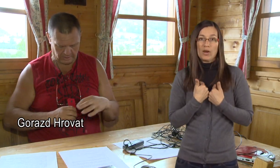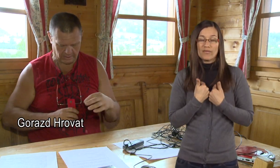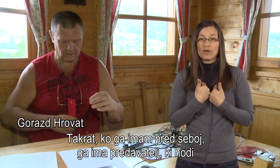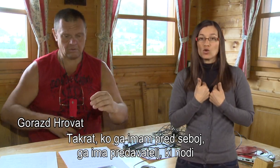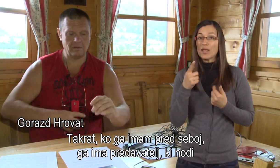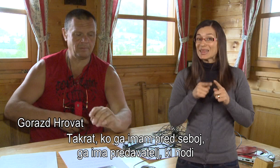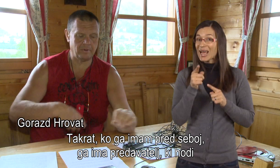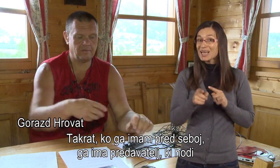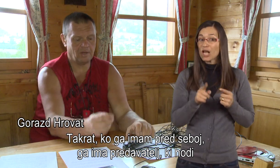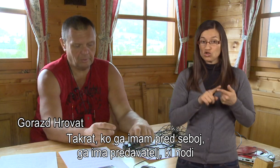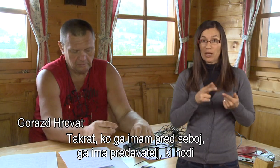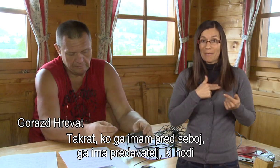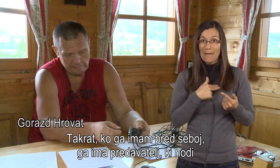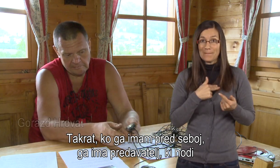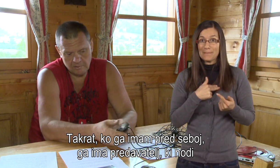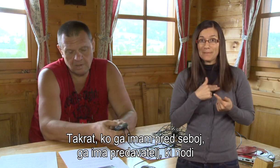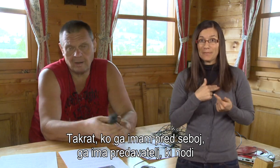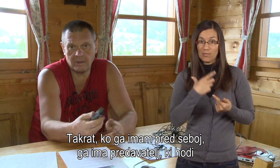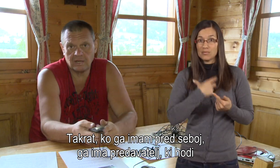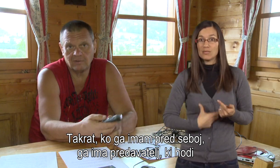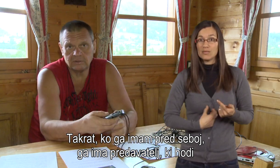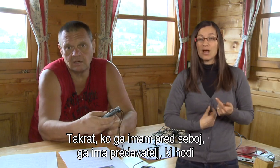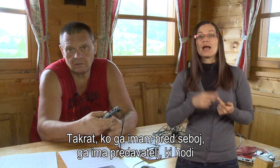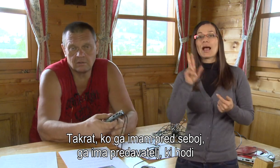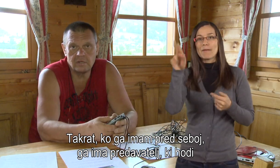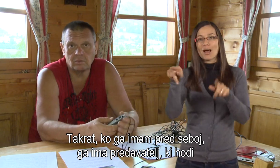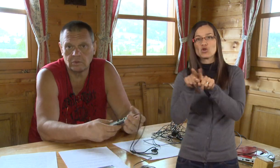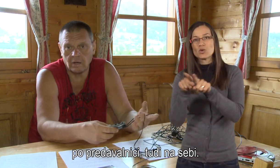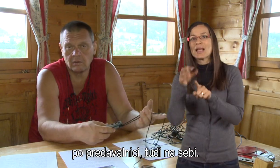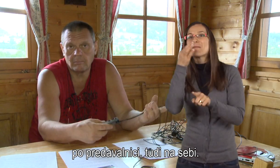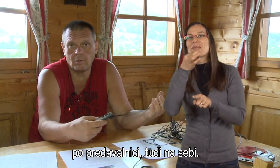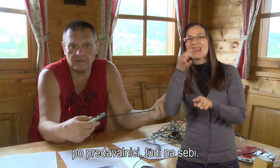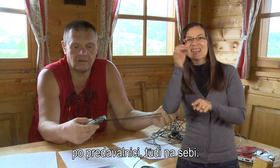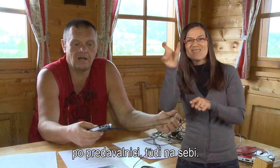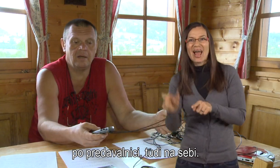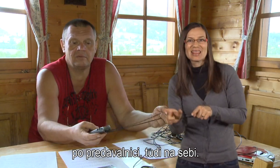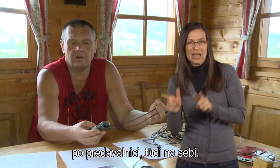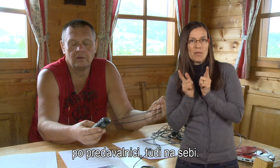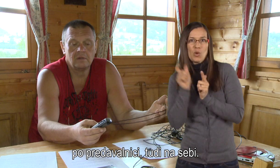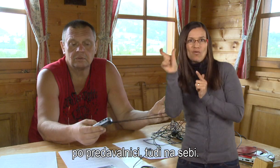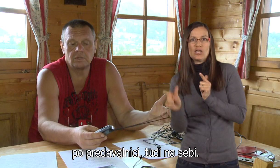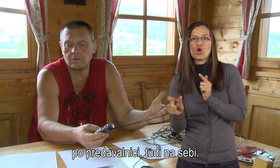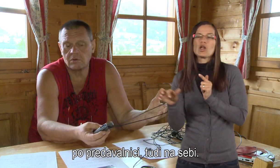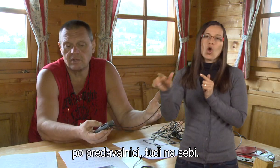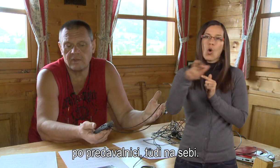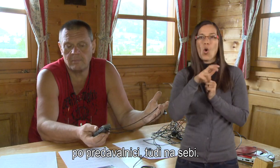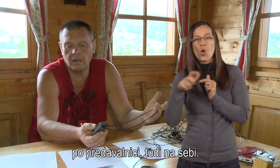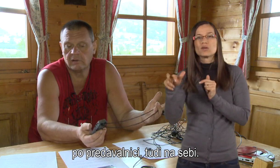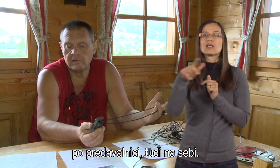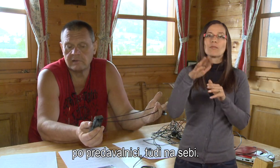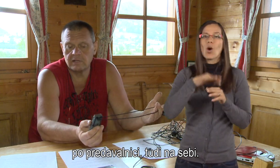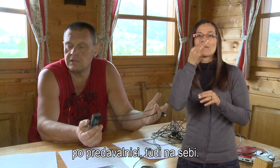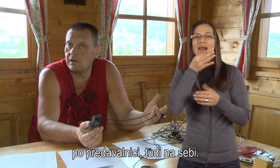obešenega in takrat, ko ga imam pred sabo, ga ima predavatelj, ki hodi po predavalnici tudi okoli